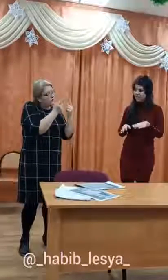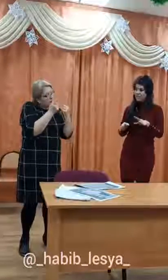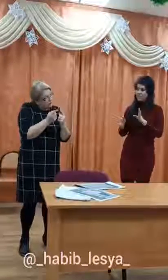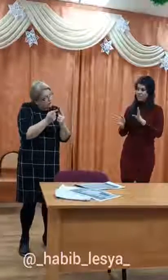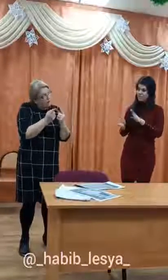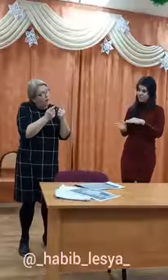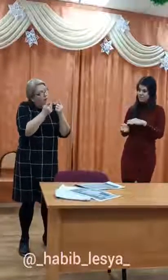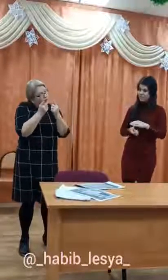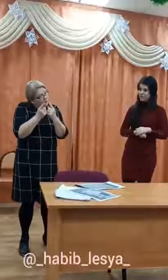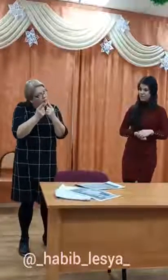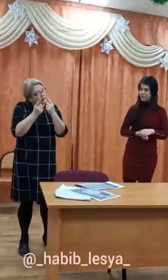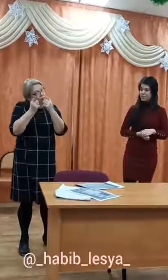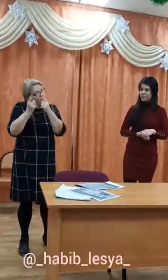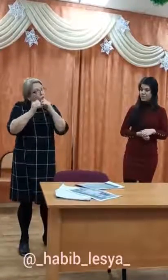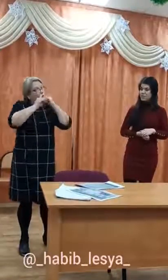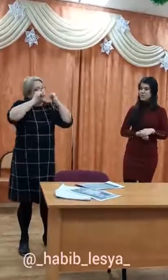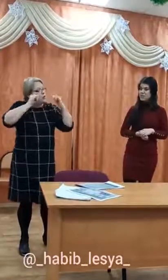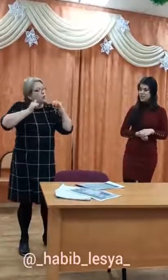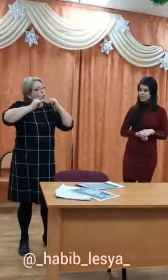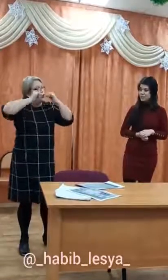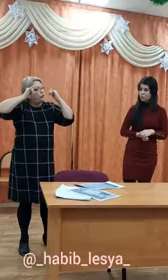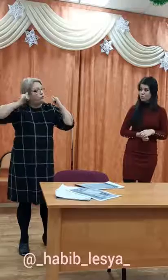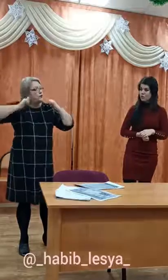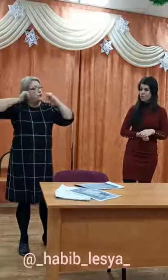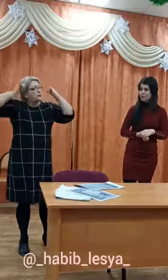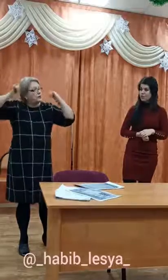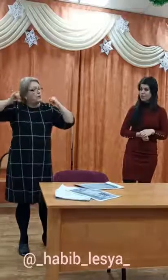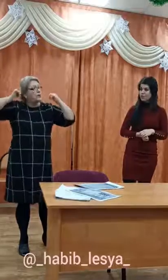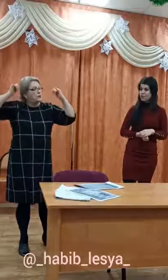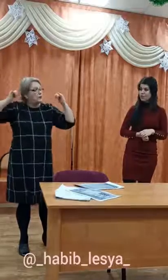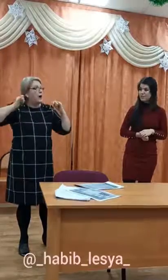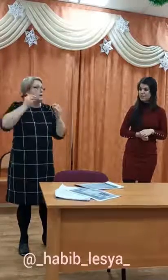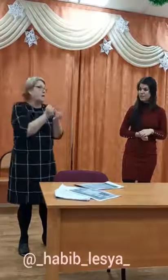20 тысяч, 60 тысяч можно зарабатывать. Да.